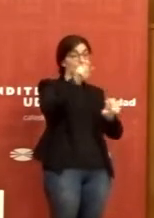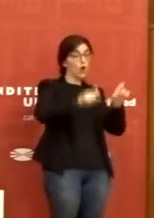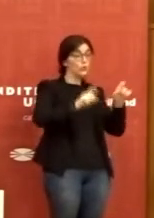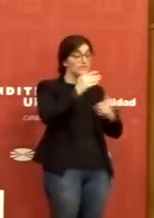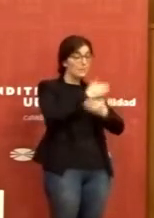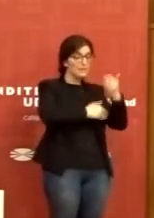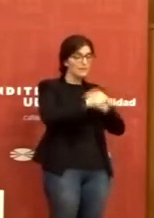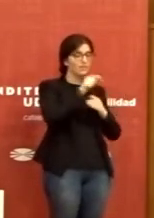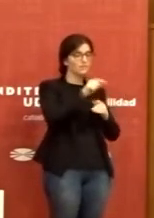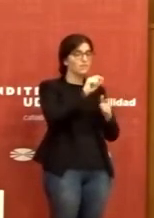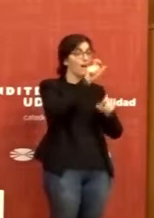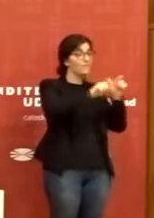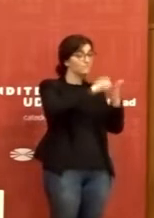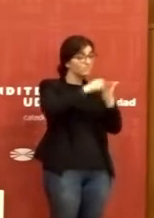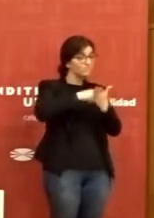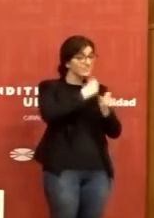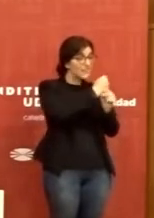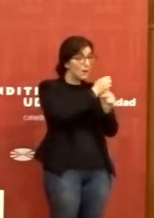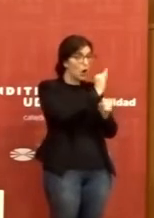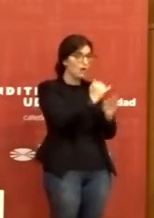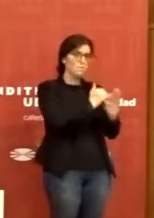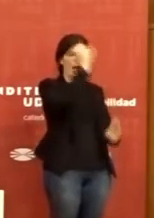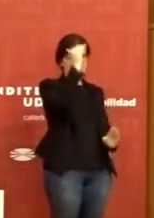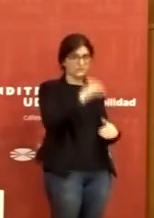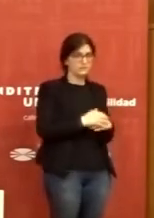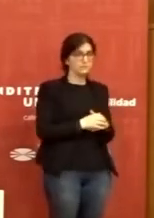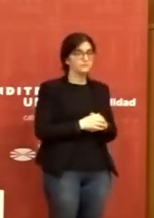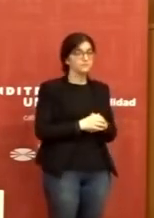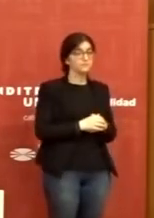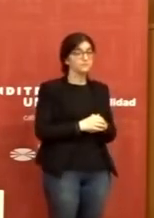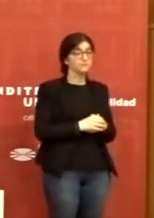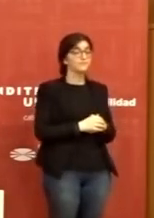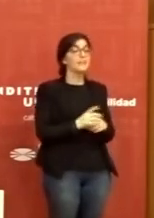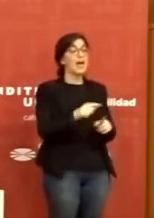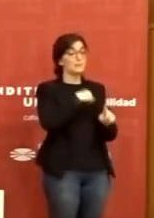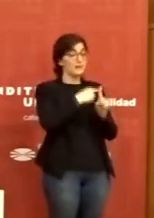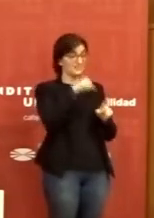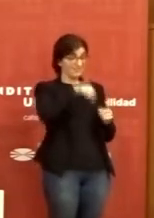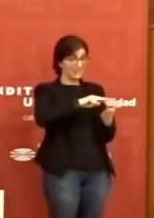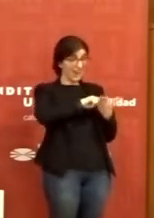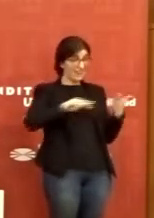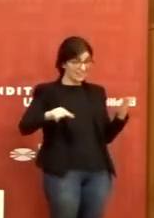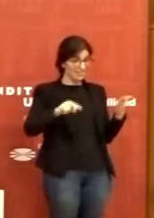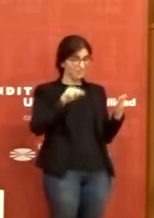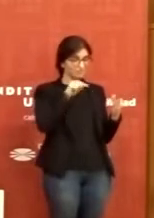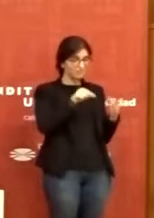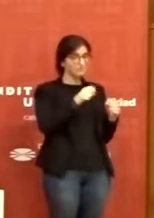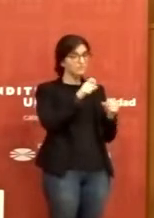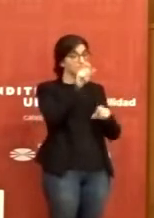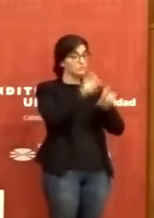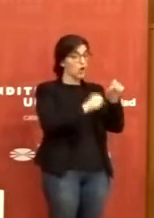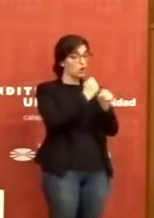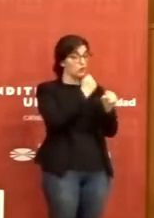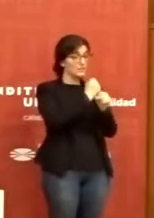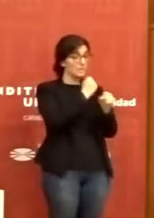discapacidad de toda España y en donde a su vez se presenta la menor tasa de actividad y empleo de las personas